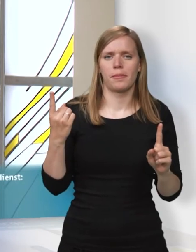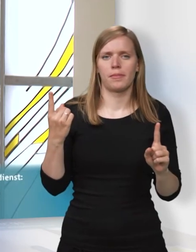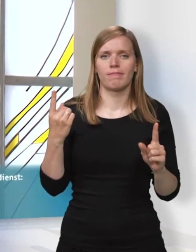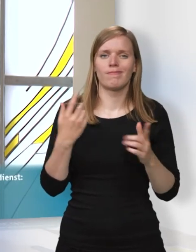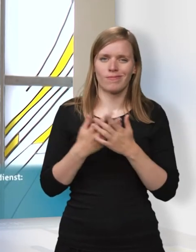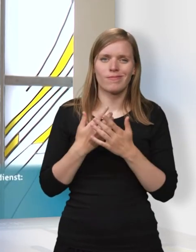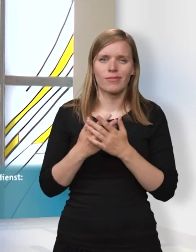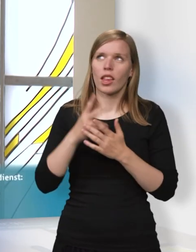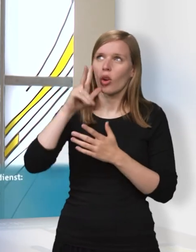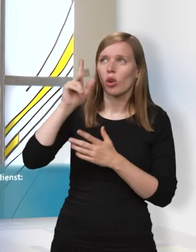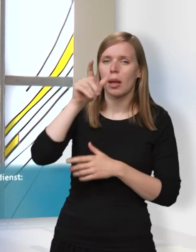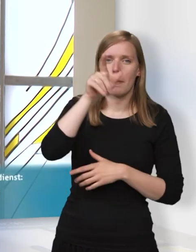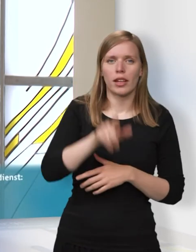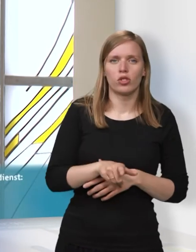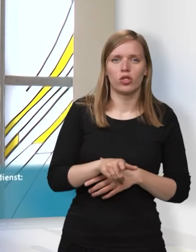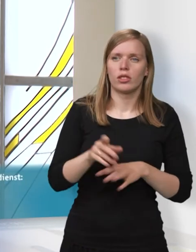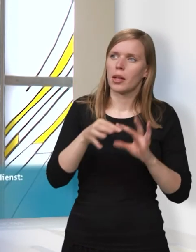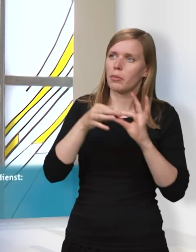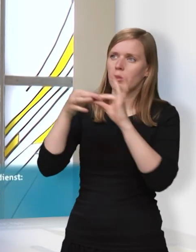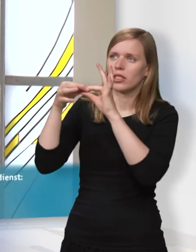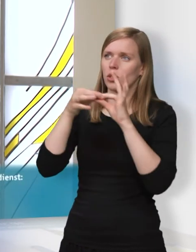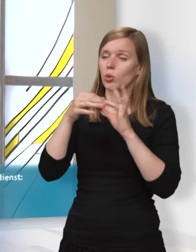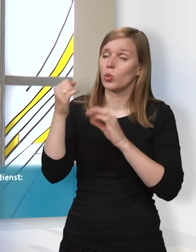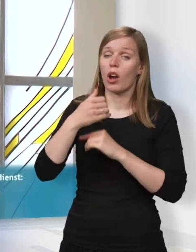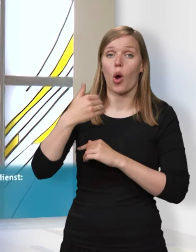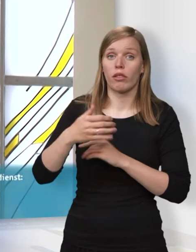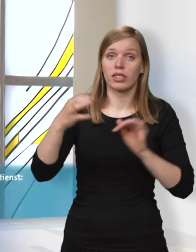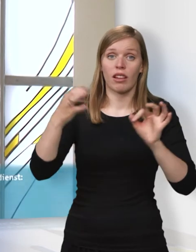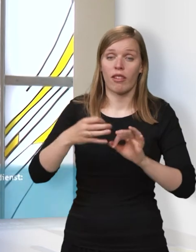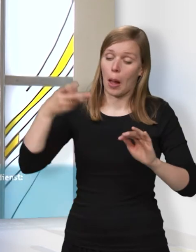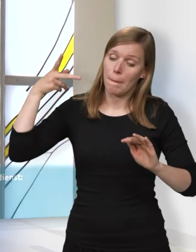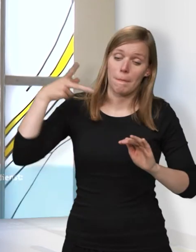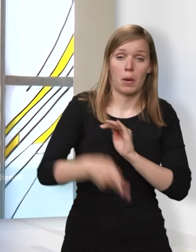sodass die Beziehung tatsächlich immer wieder vor dem endgültigen Ausstand.